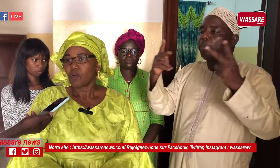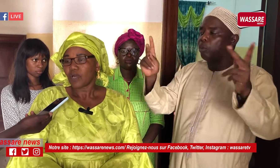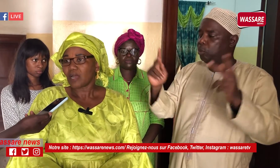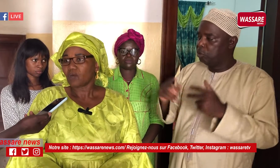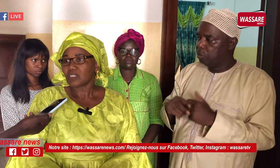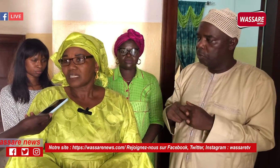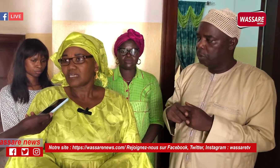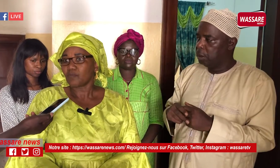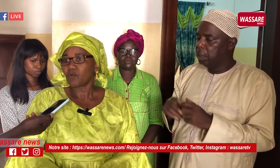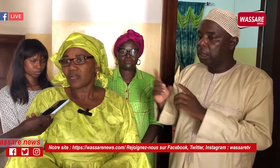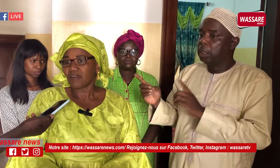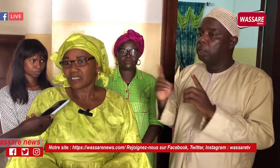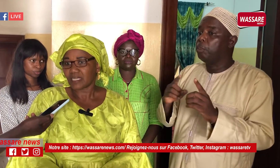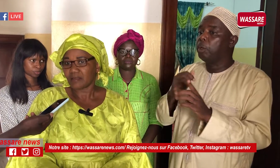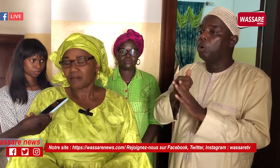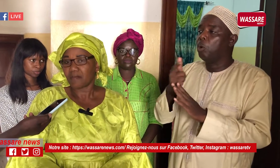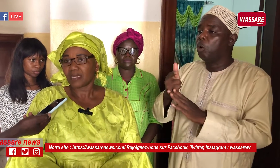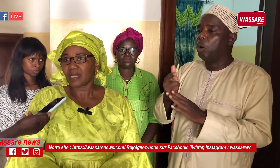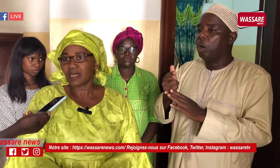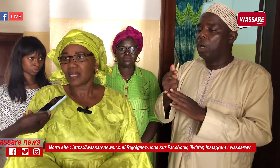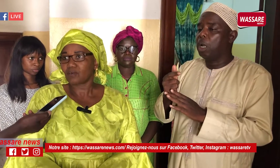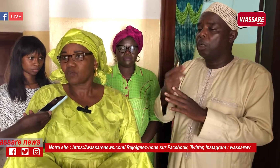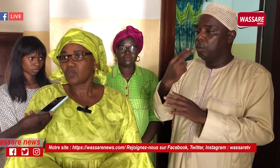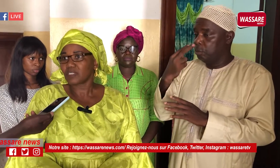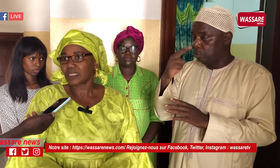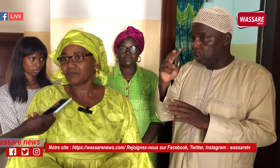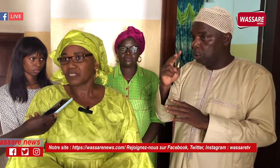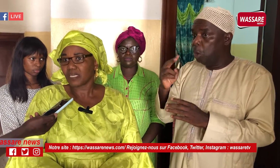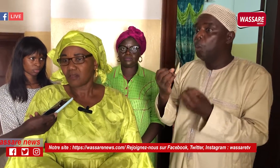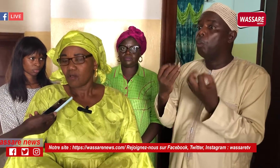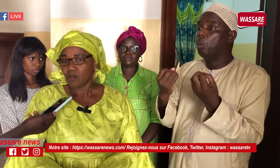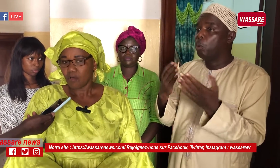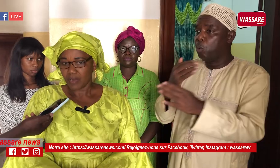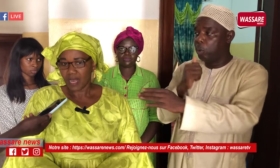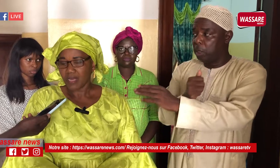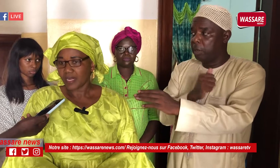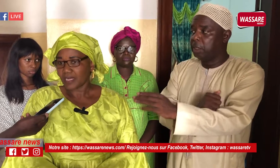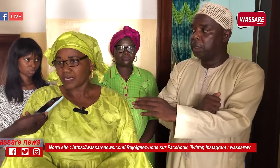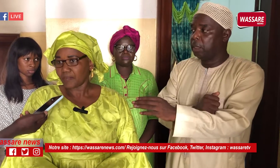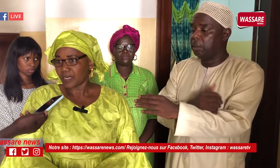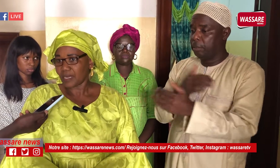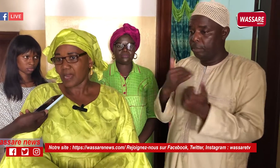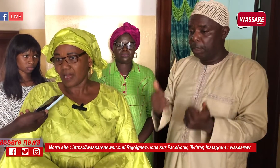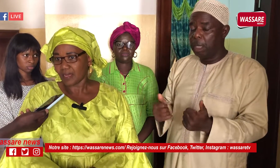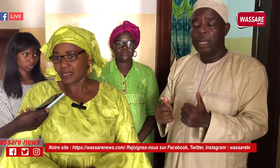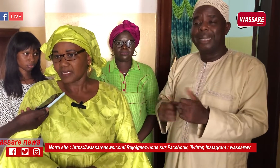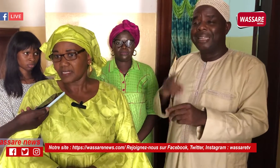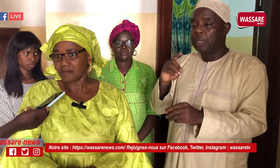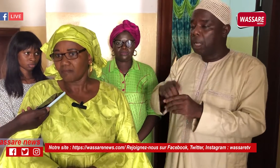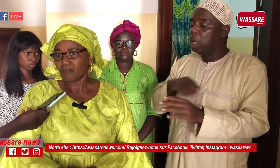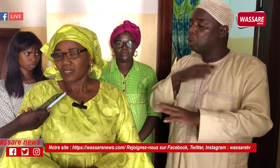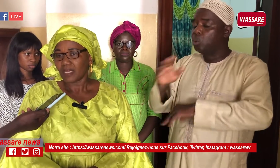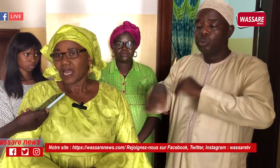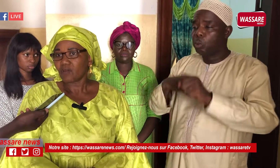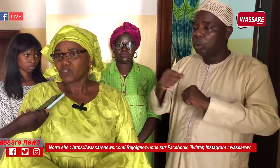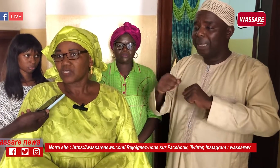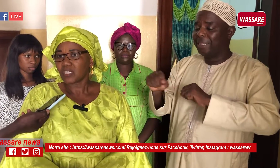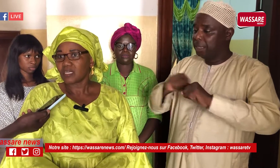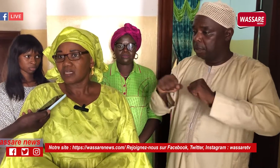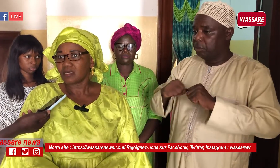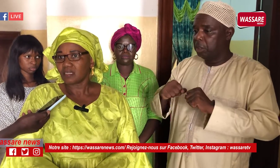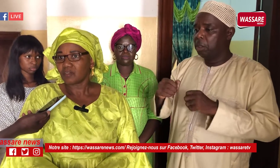lors, on a constaté beaucoup d'avancées. Maintenant, dans toutes nos activités, on a un interprète en langue des signes. Il y